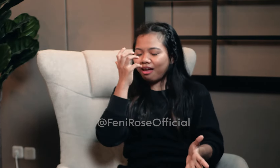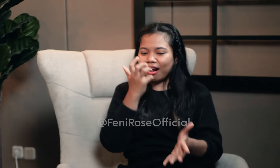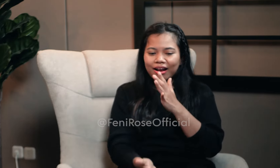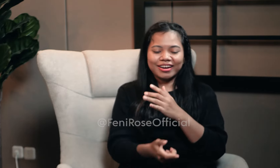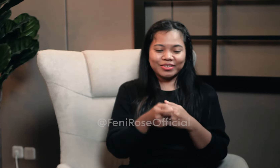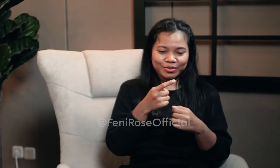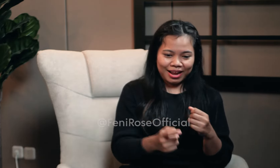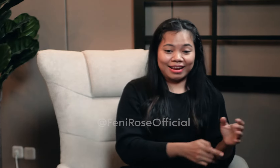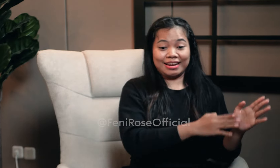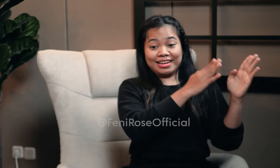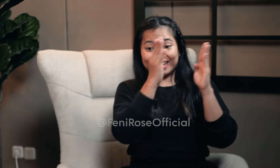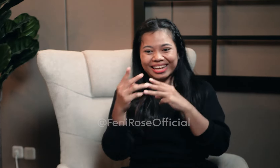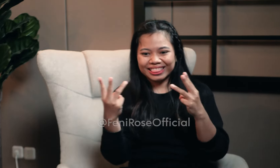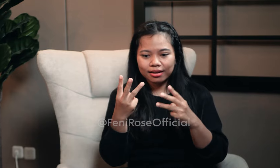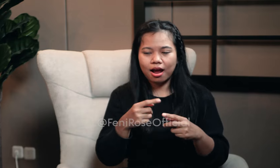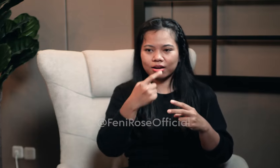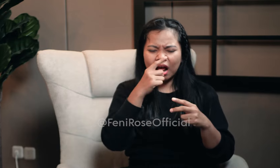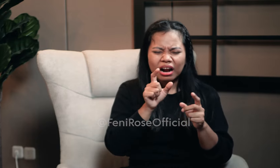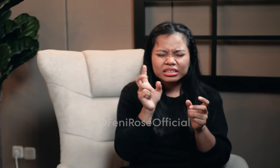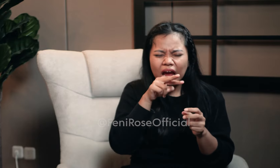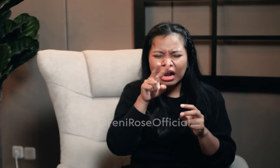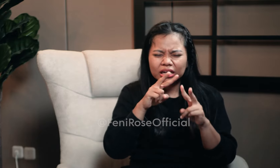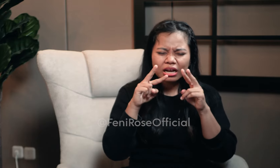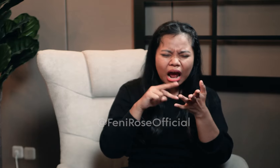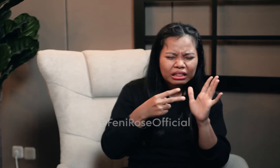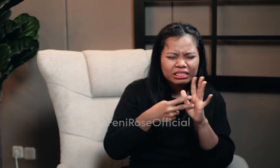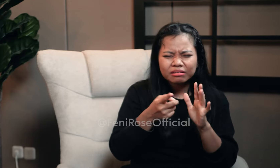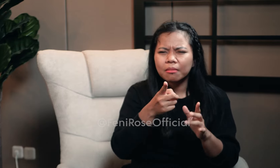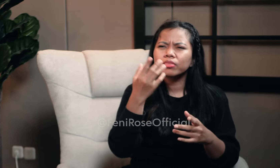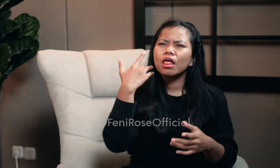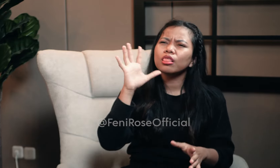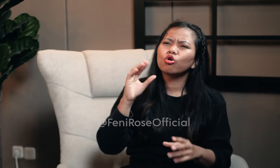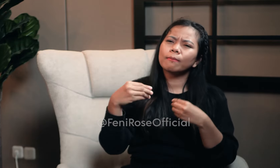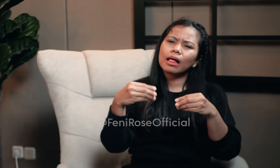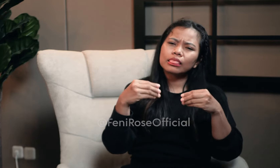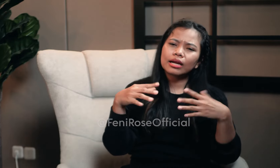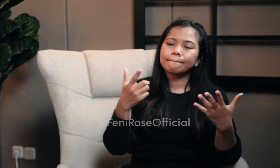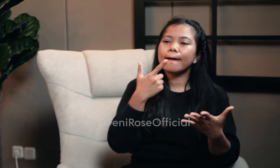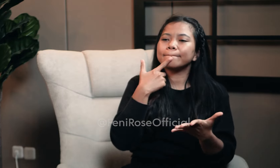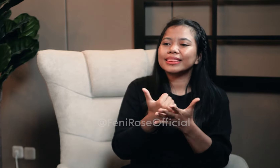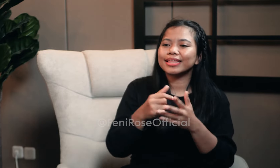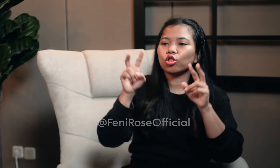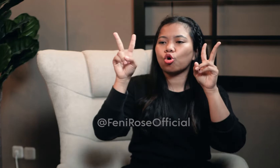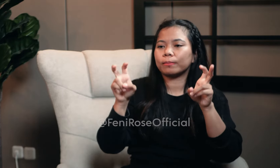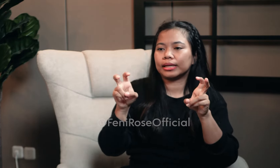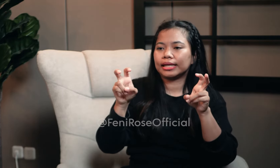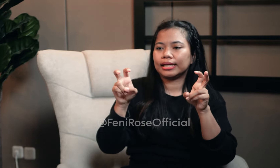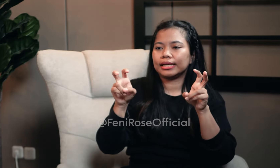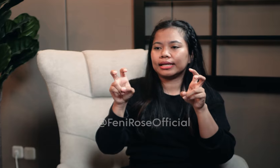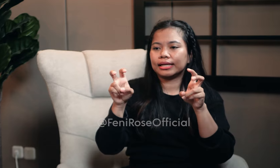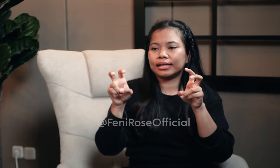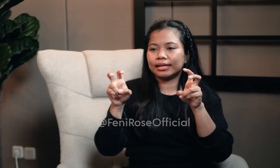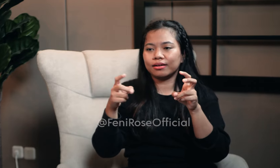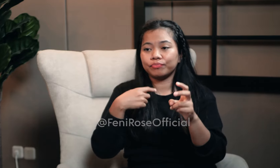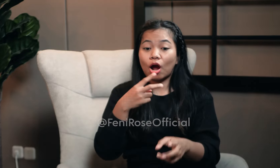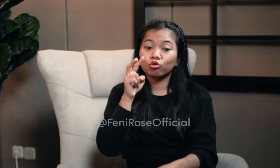kata-kata politik kemarin mulai mulai apa terasa berat ya menurut Siti kayak gitu yang materi sibenarnya